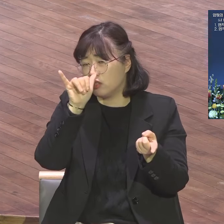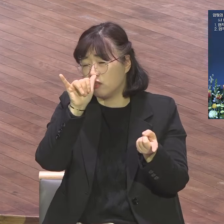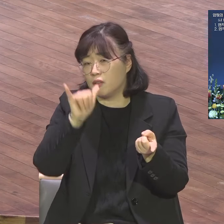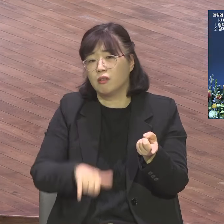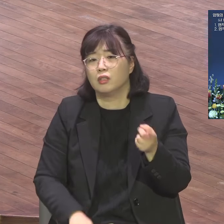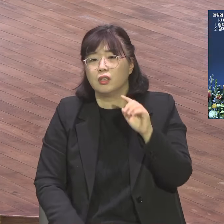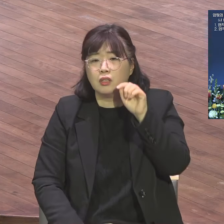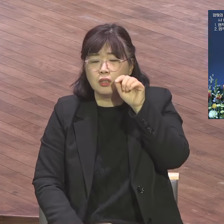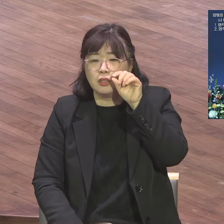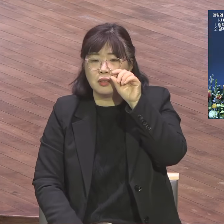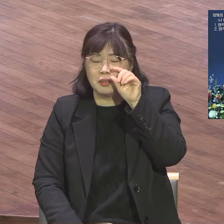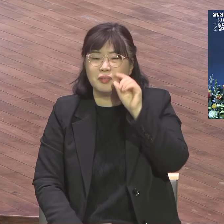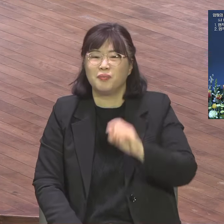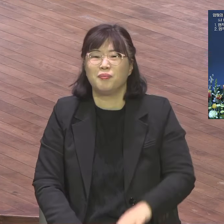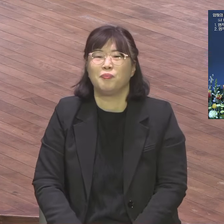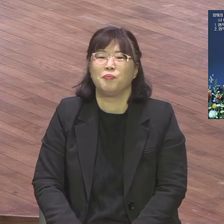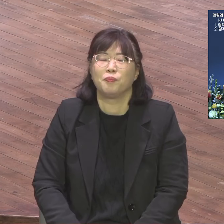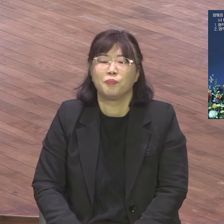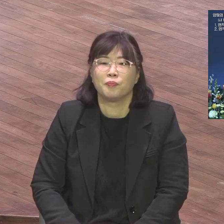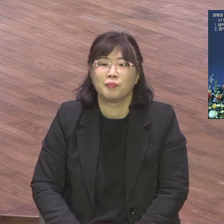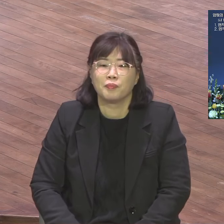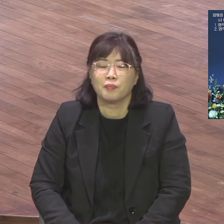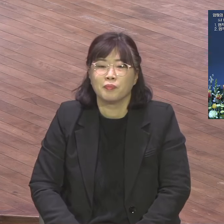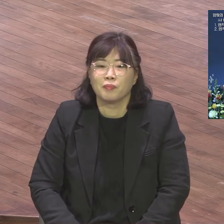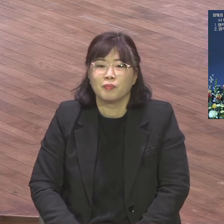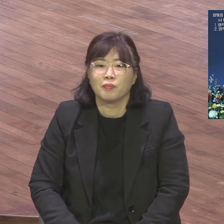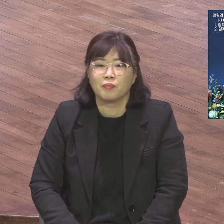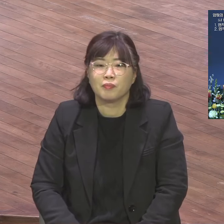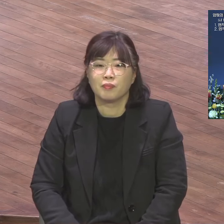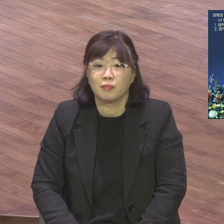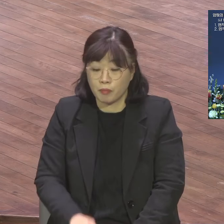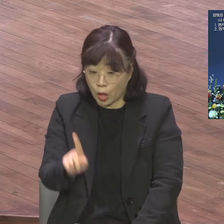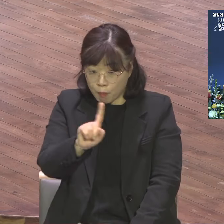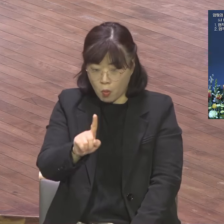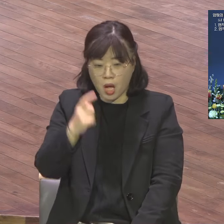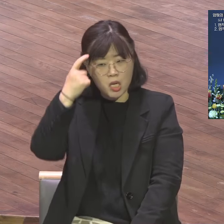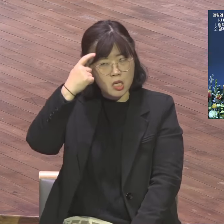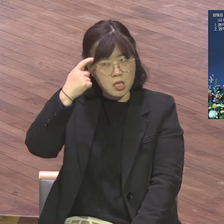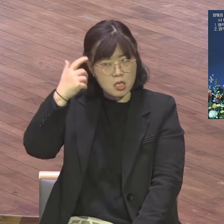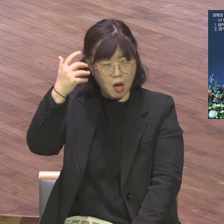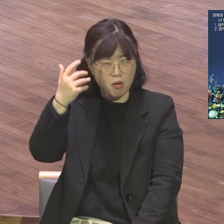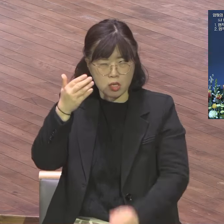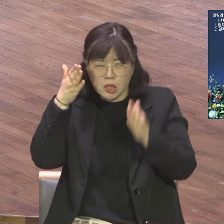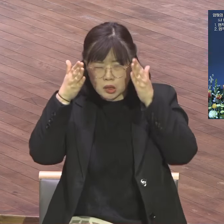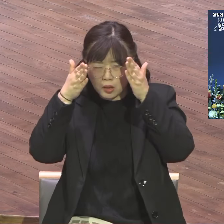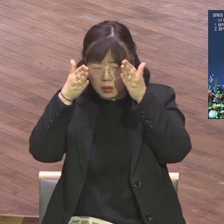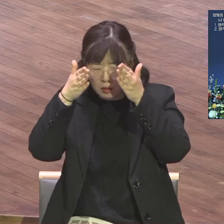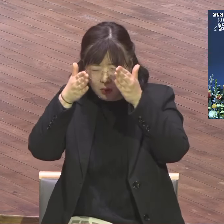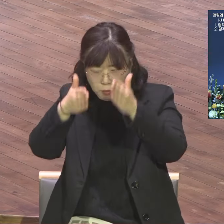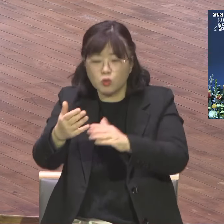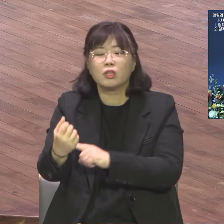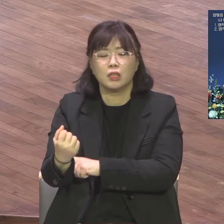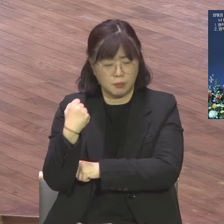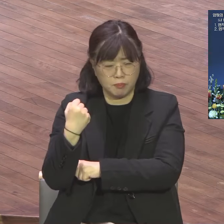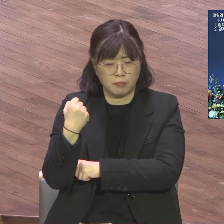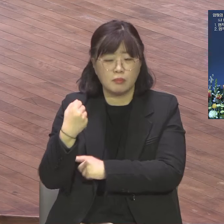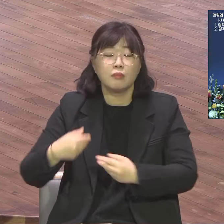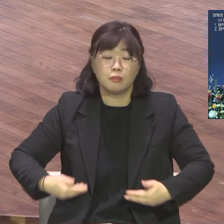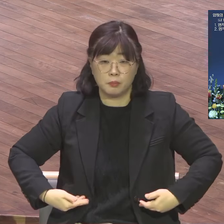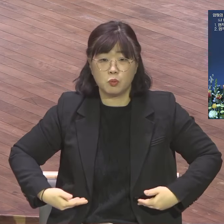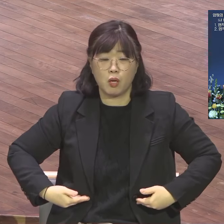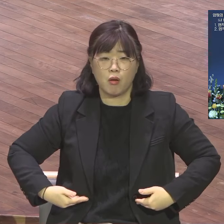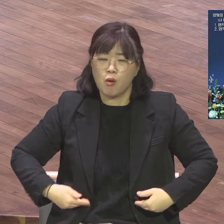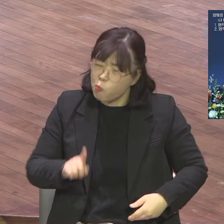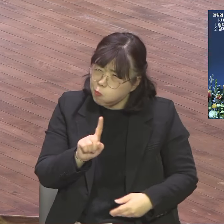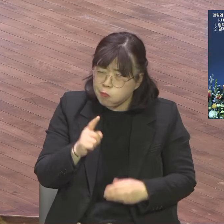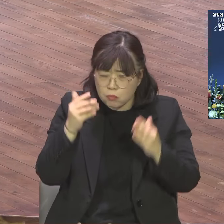체험. 한마디로 영적 집중력이 있어야 됩니다. 영적 집중력. 이게